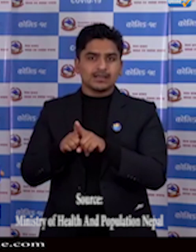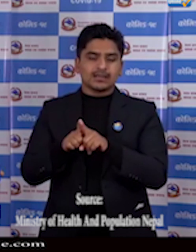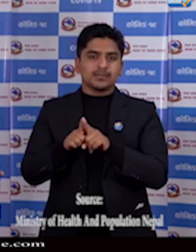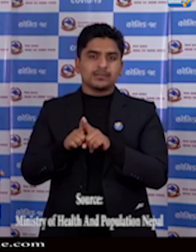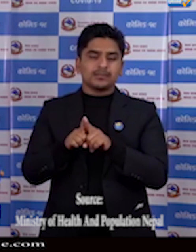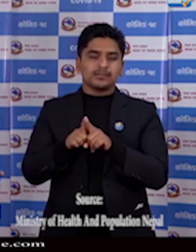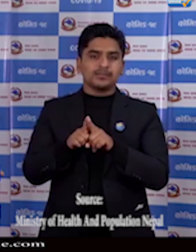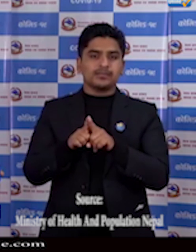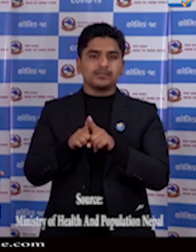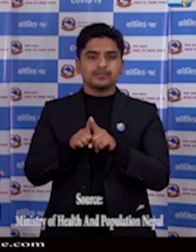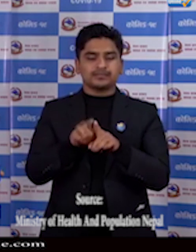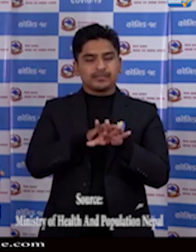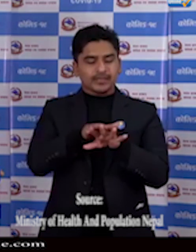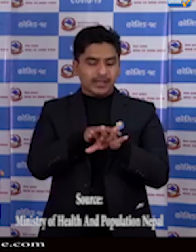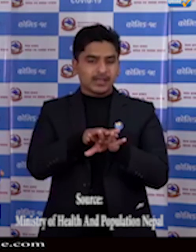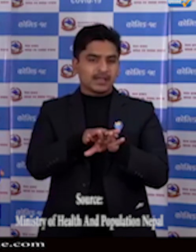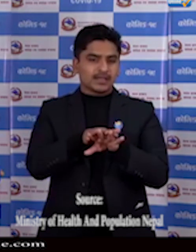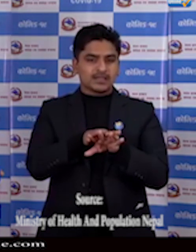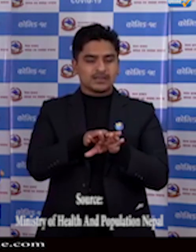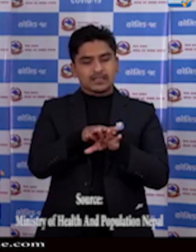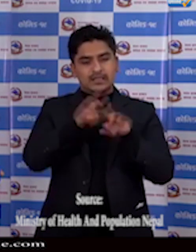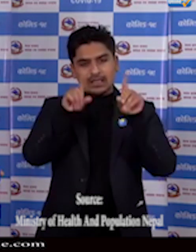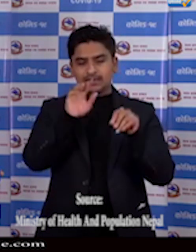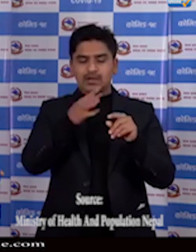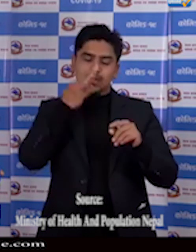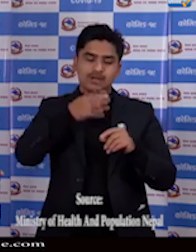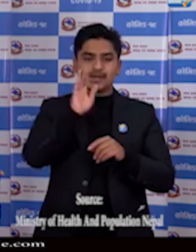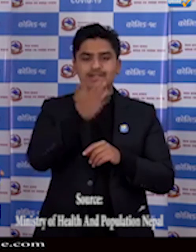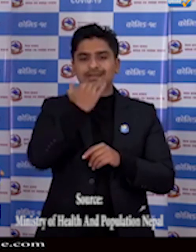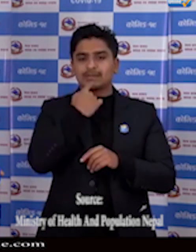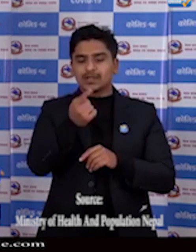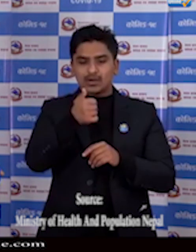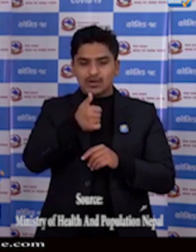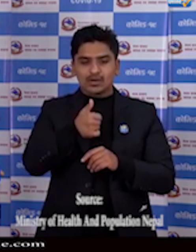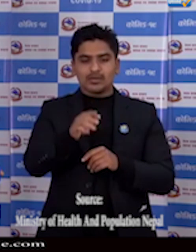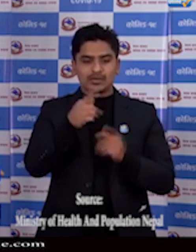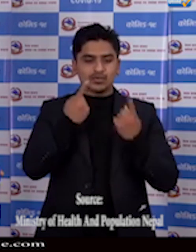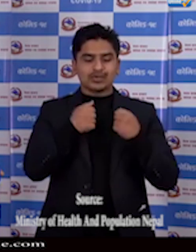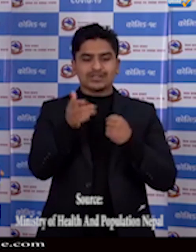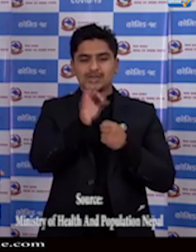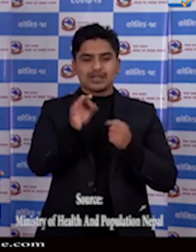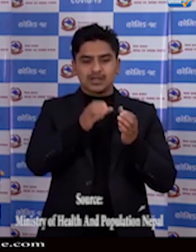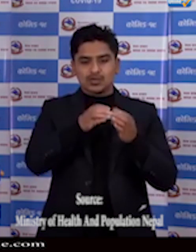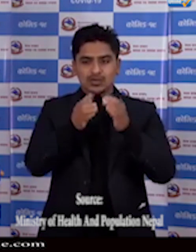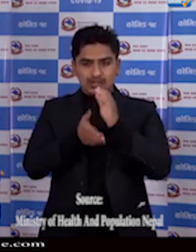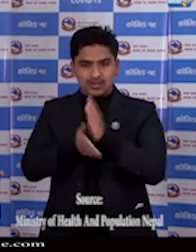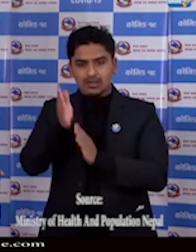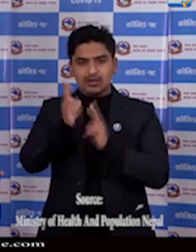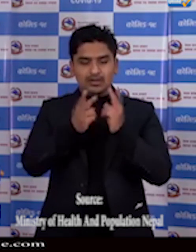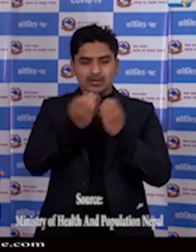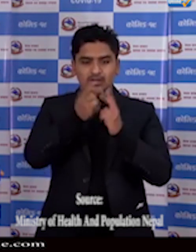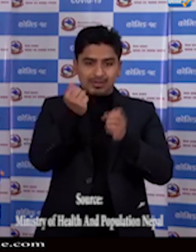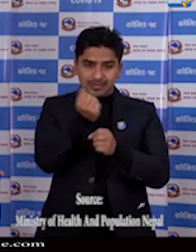धेरै चाहिँ जरुरी छ अनिवार्य छ किन भन्दा अब यहाँ स्वास्थ्य मन्त्रालयकै टोली गएर गर्ने कुरा